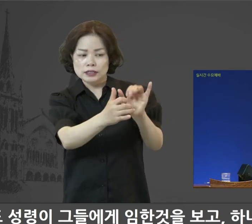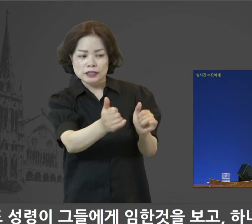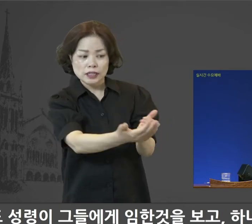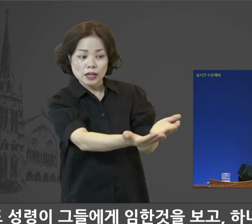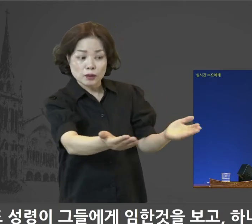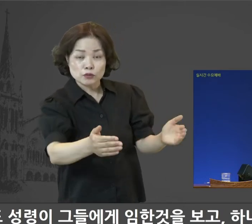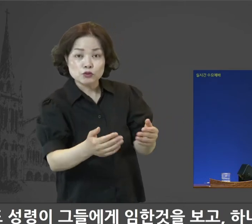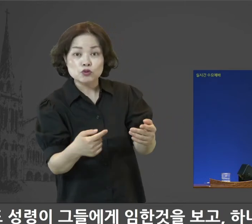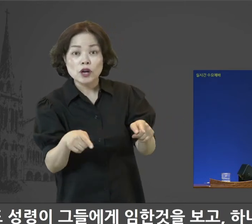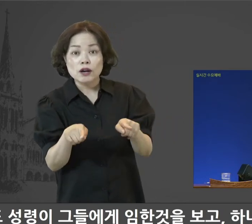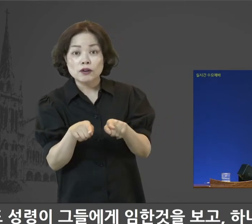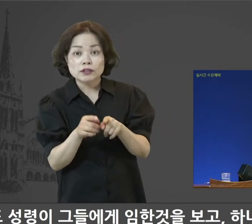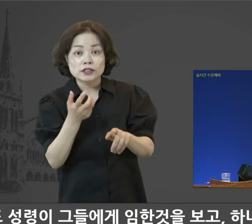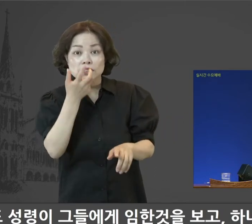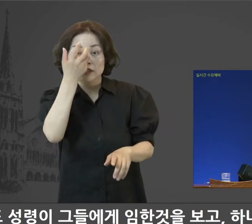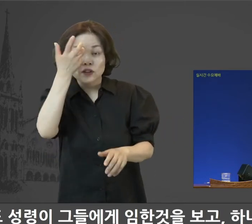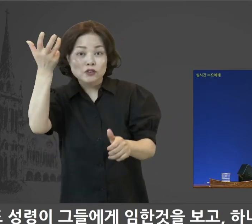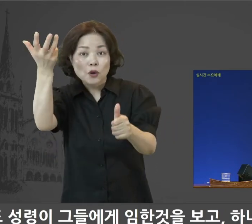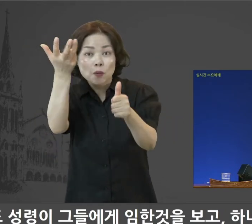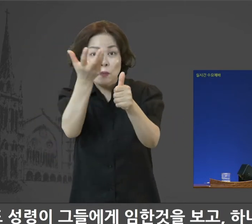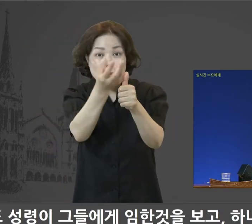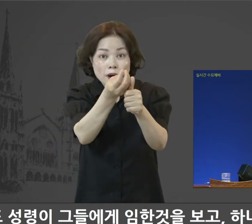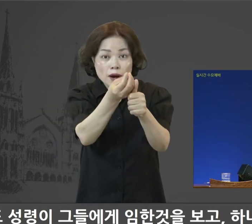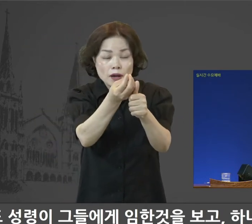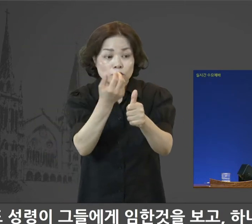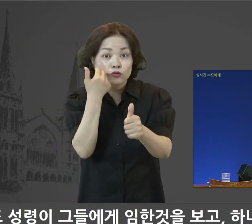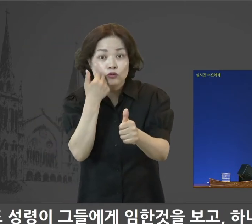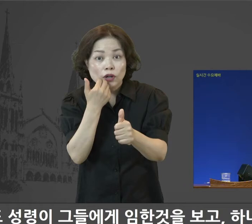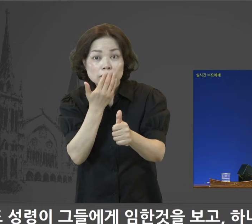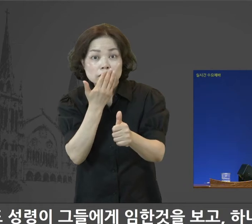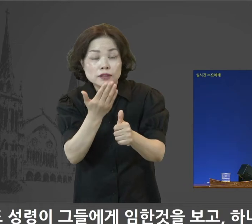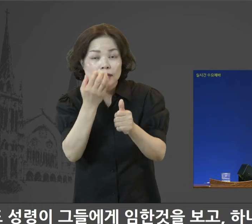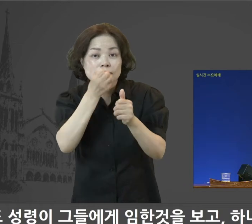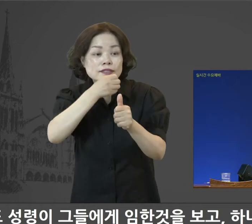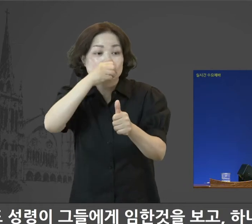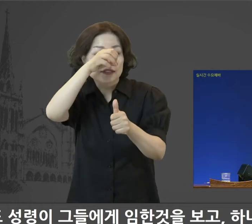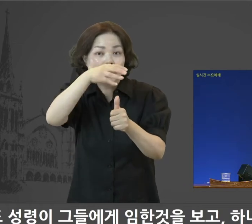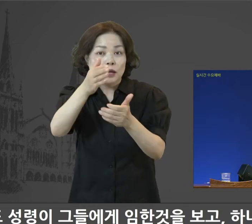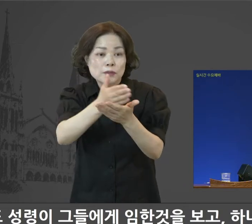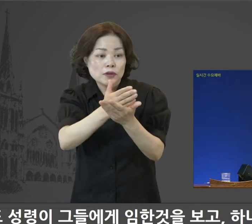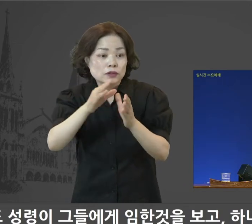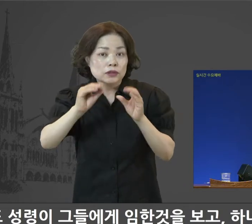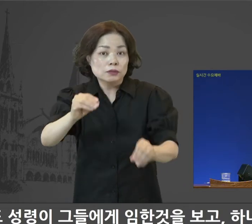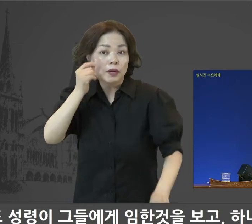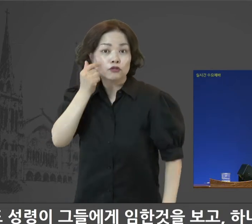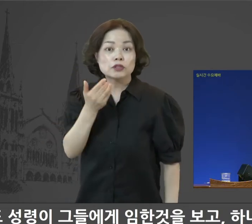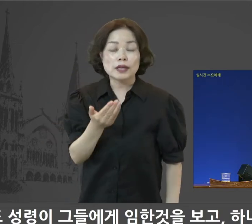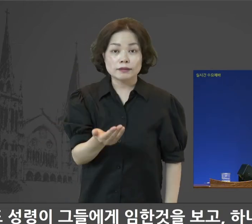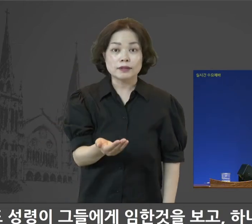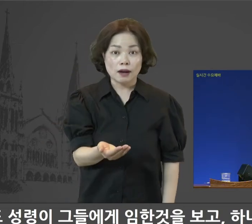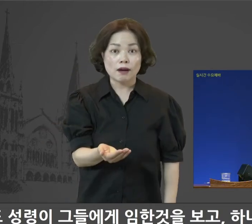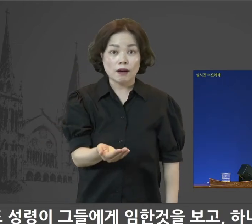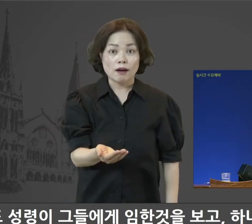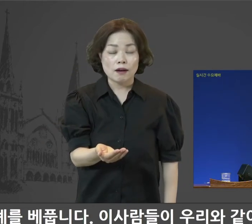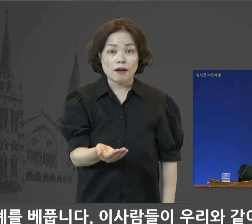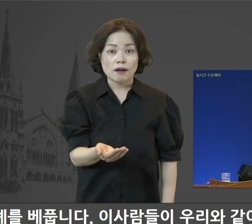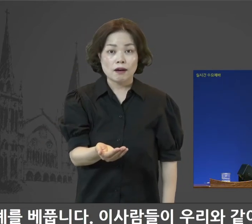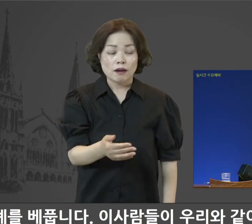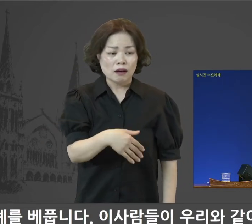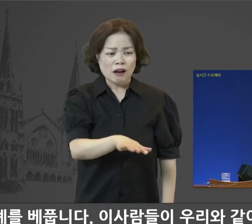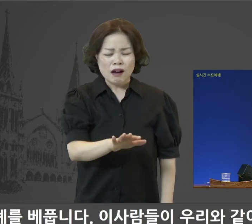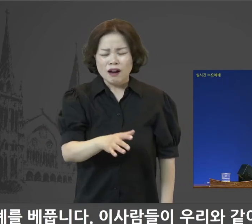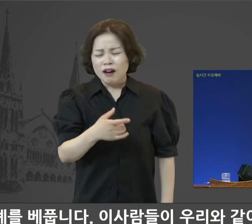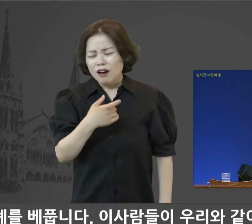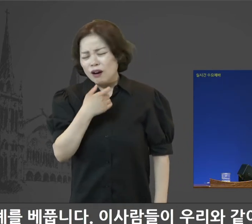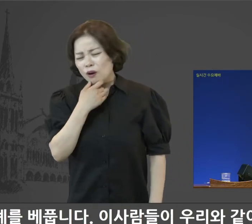사람들이 우리와 같이 성령을 받았으니 누가 능히 세례 베풀물 금하리요. 가기